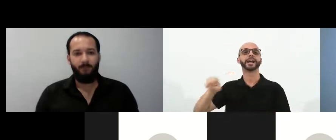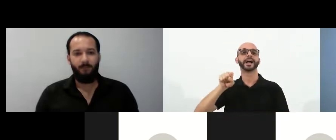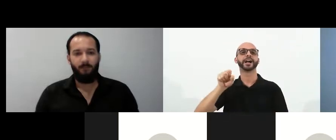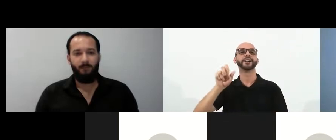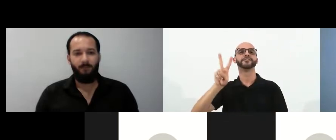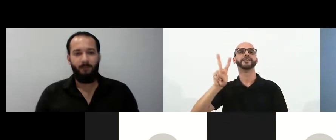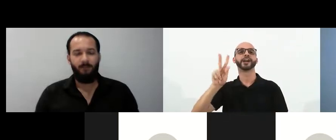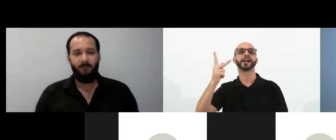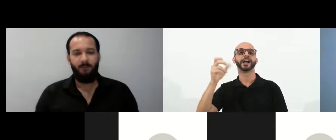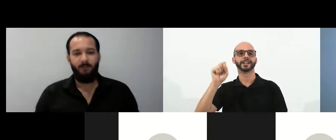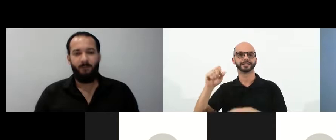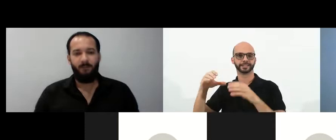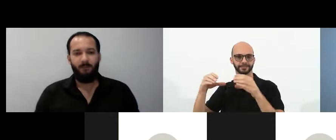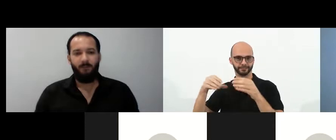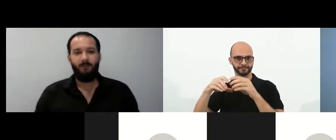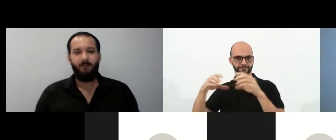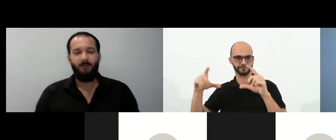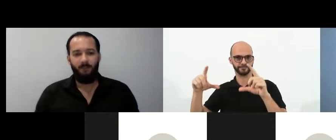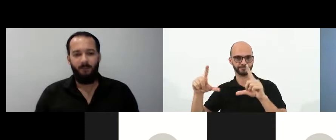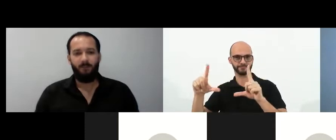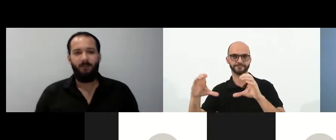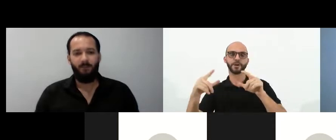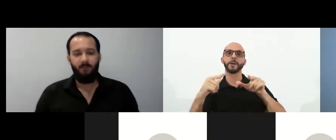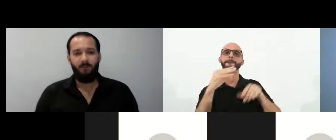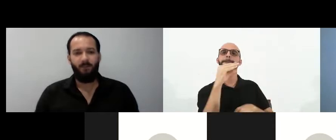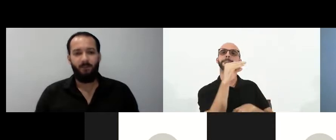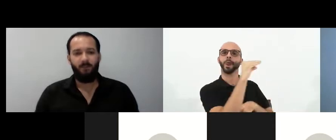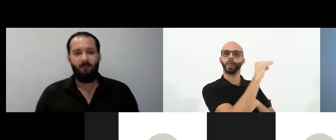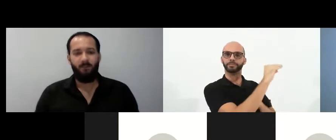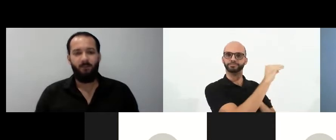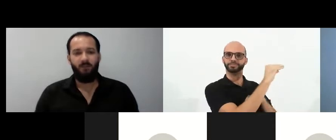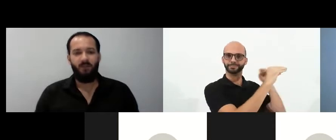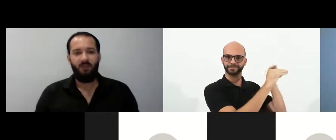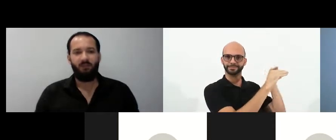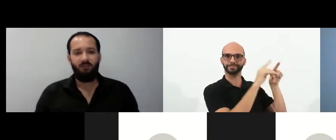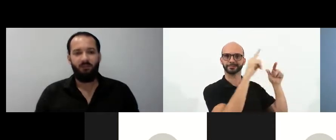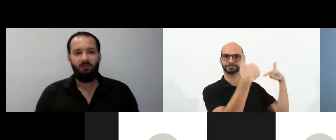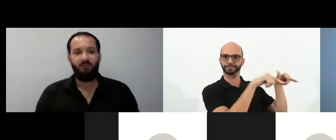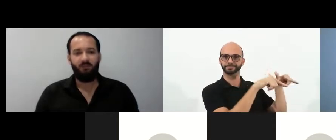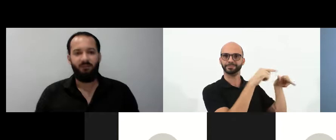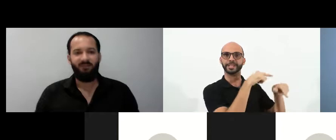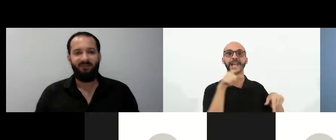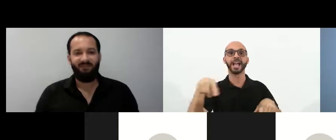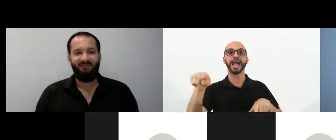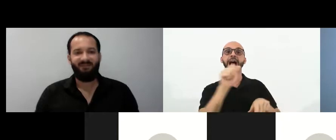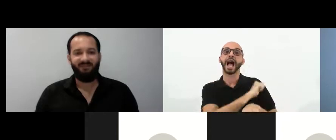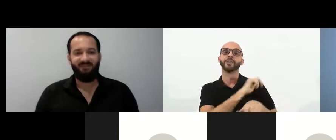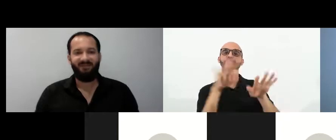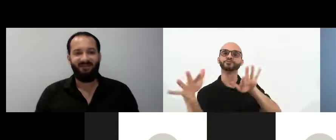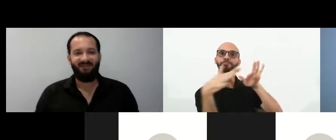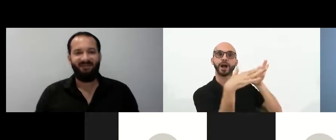ali eles pegavam essa fita e eles